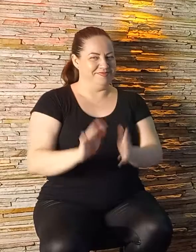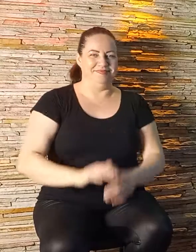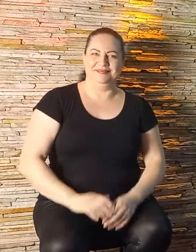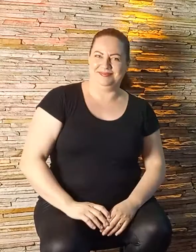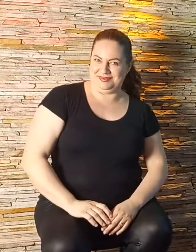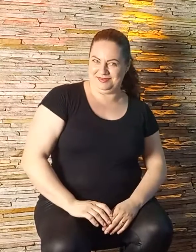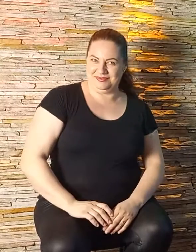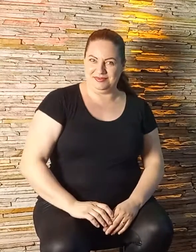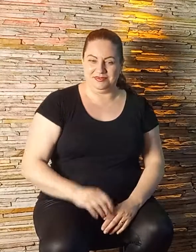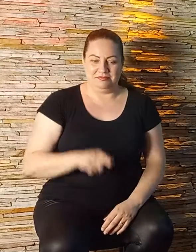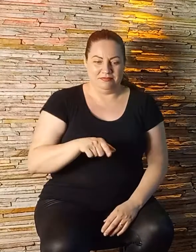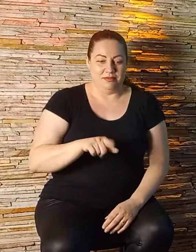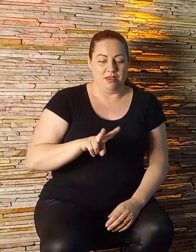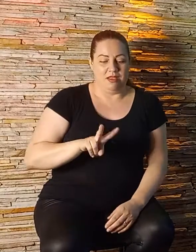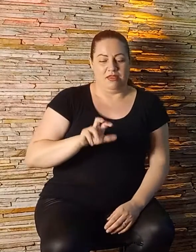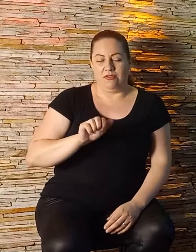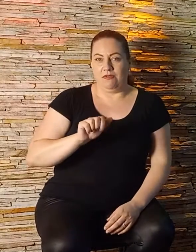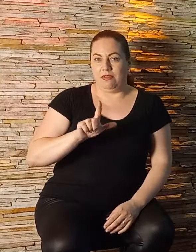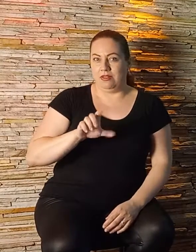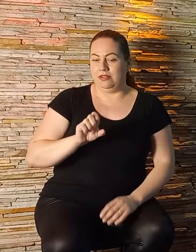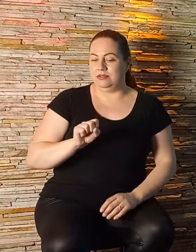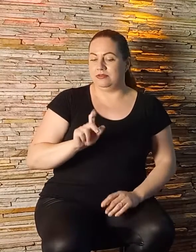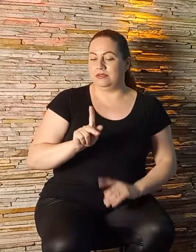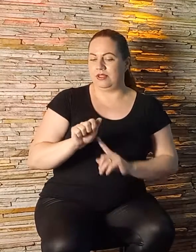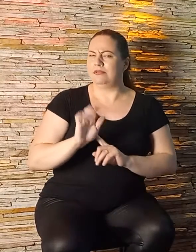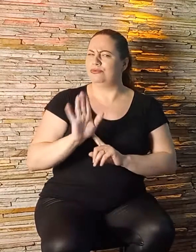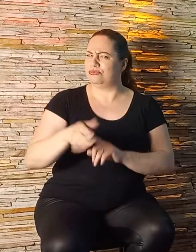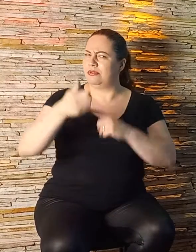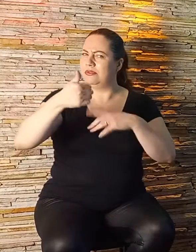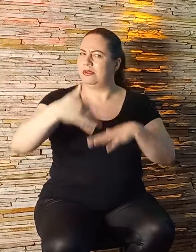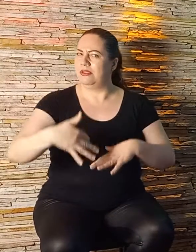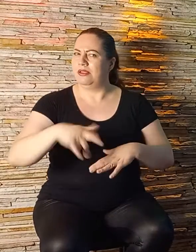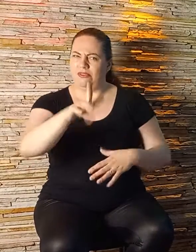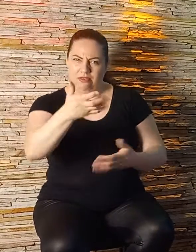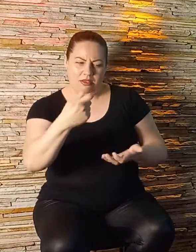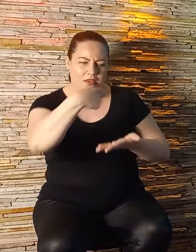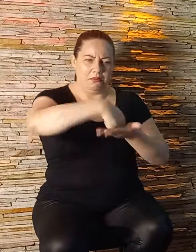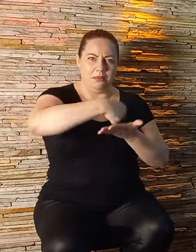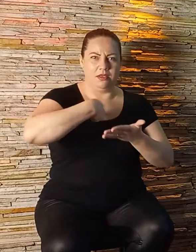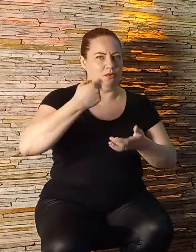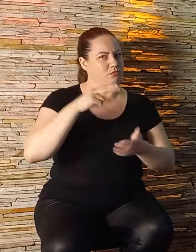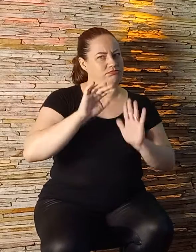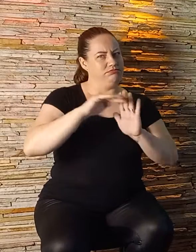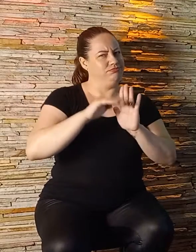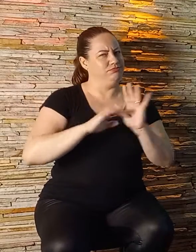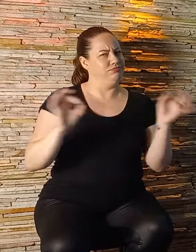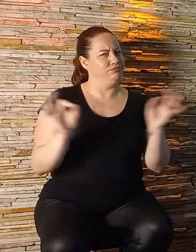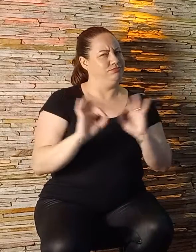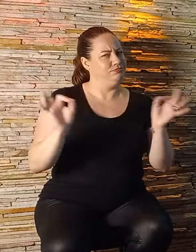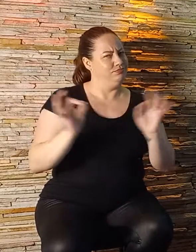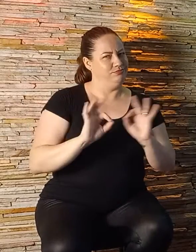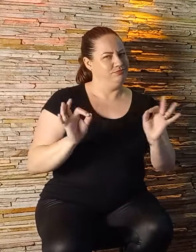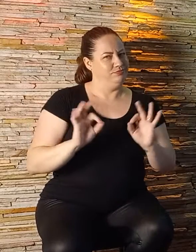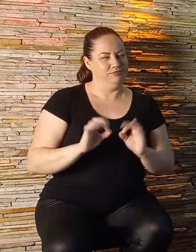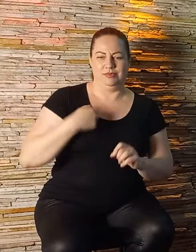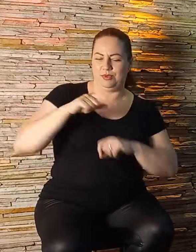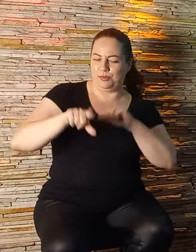você está organizar as casas disso você quer me paga ou nationalisten